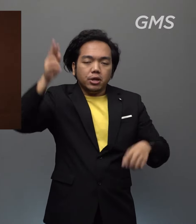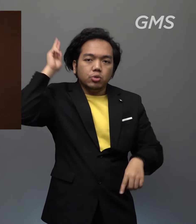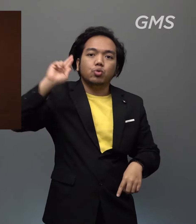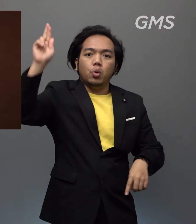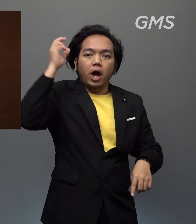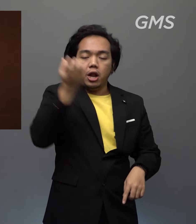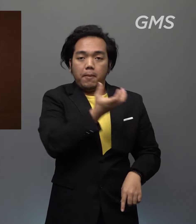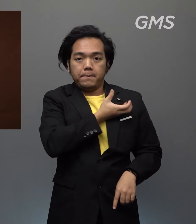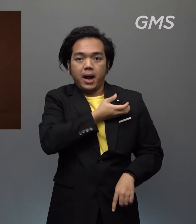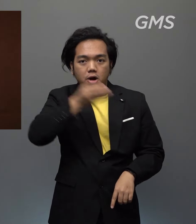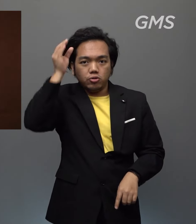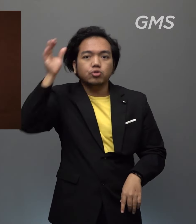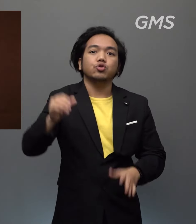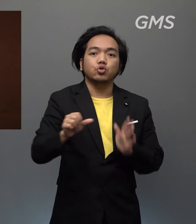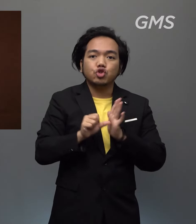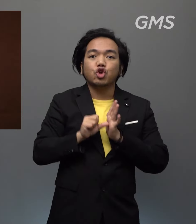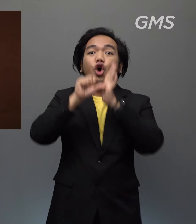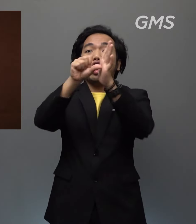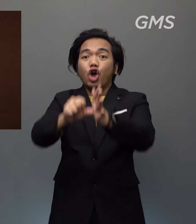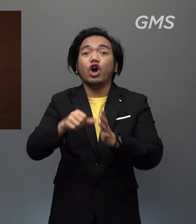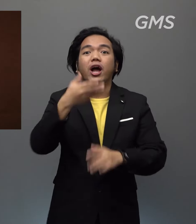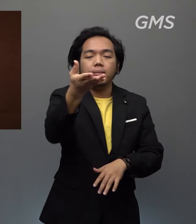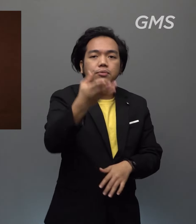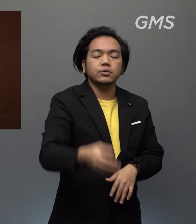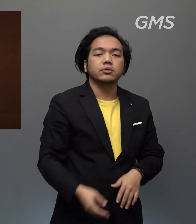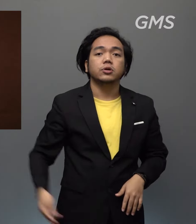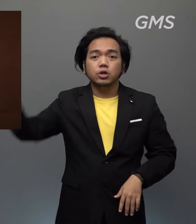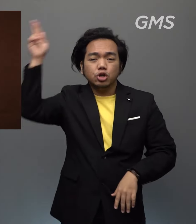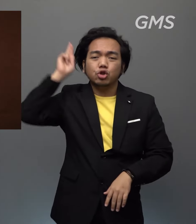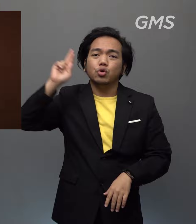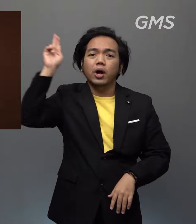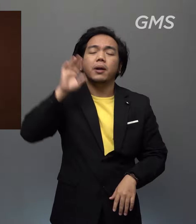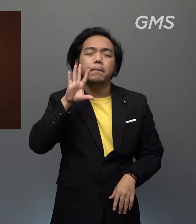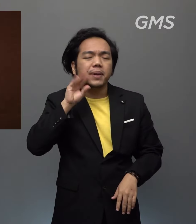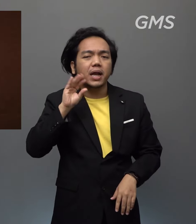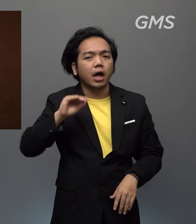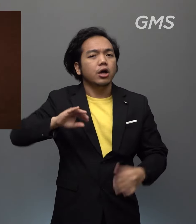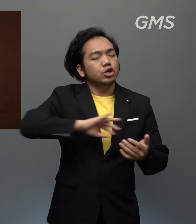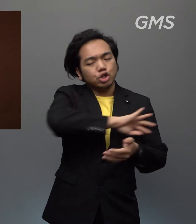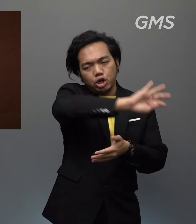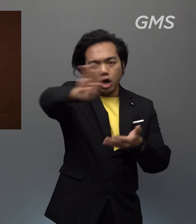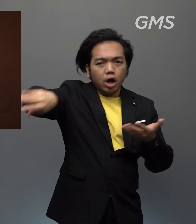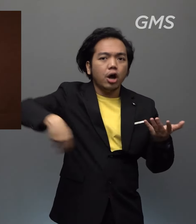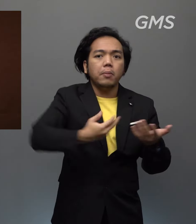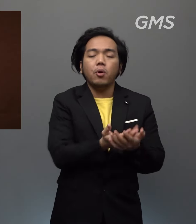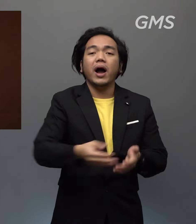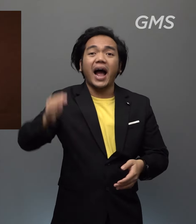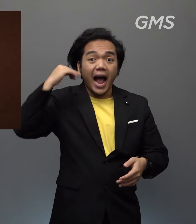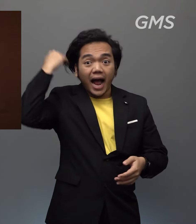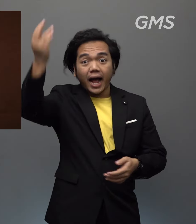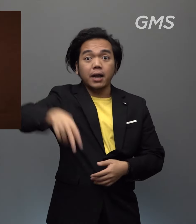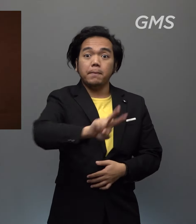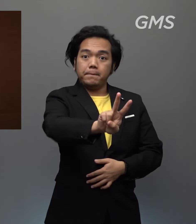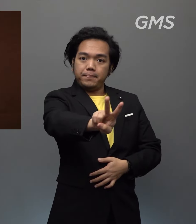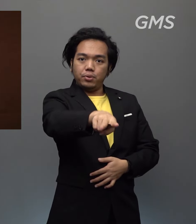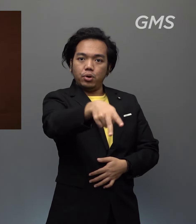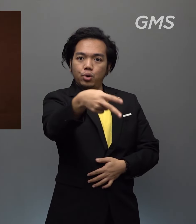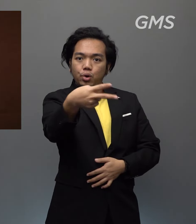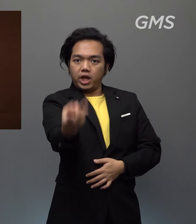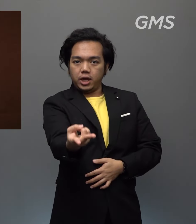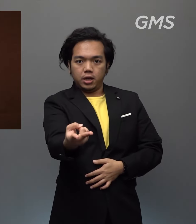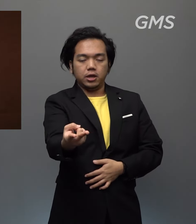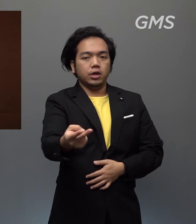rancangannya. Dia akan berkata bahwa semua akan pulih, semua akan kembali. Bahkan bukan hanya pulih menjadi baik, tapi Dia bisa membawa Anda